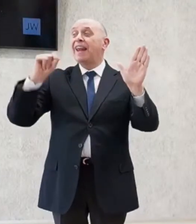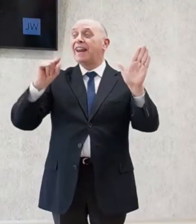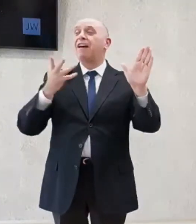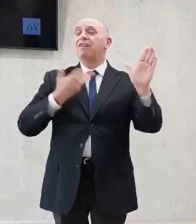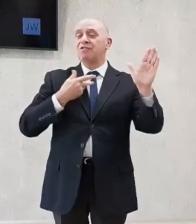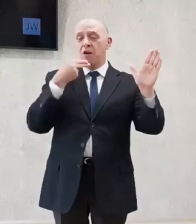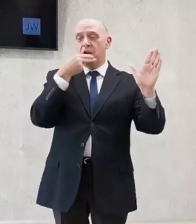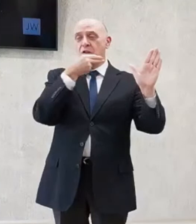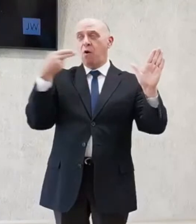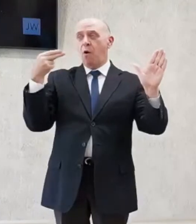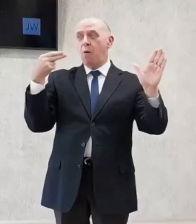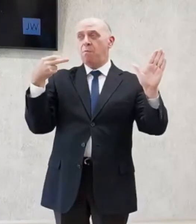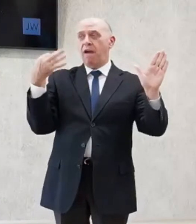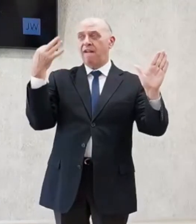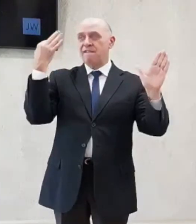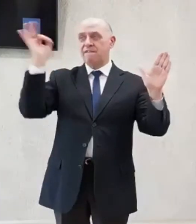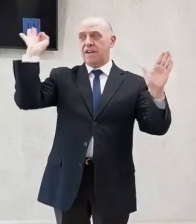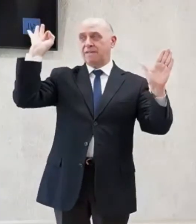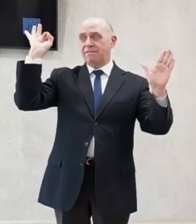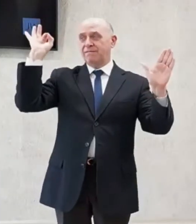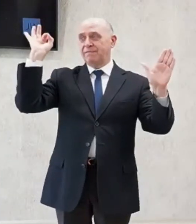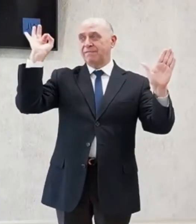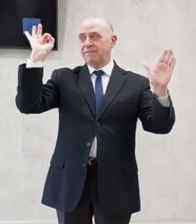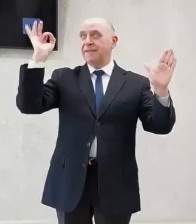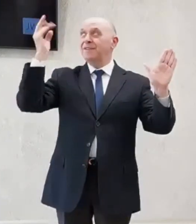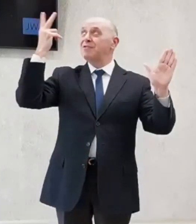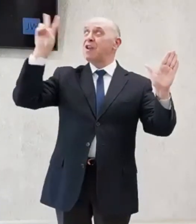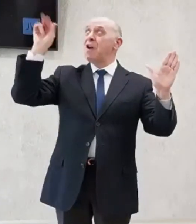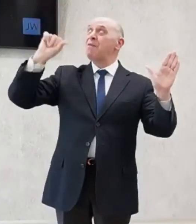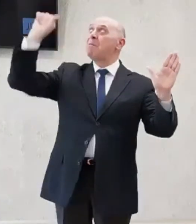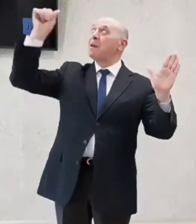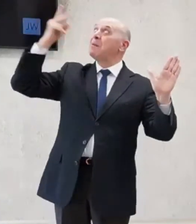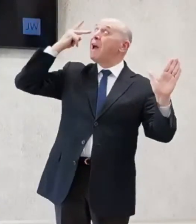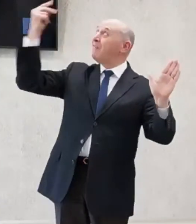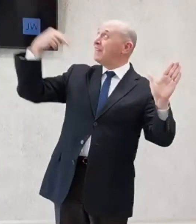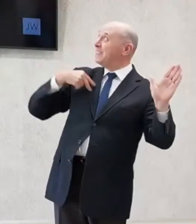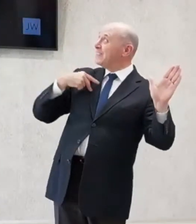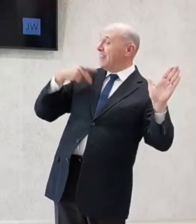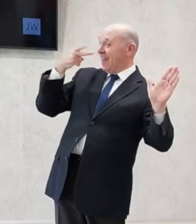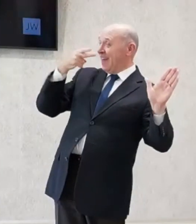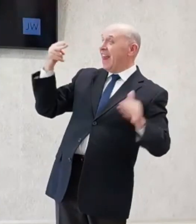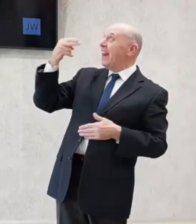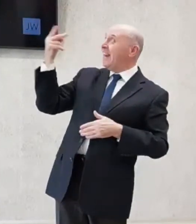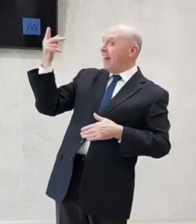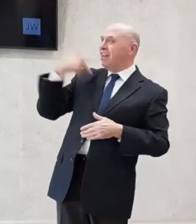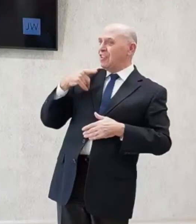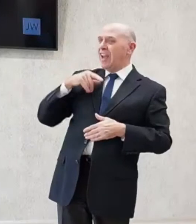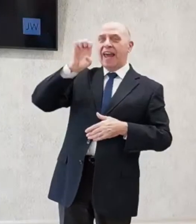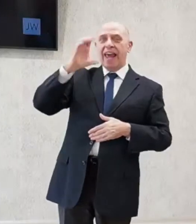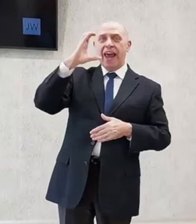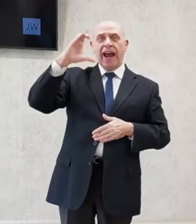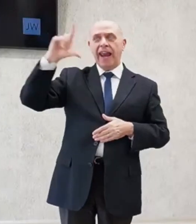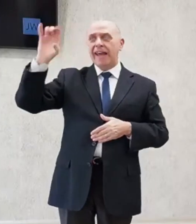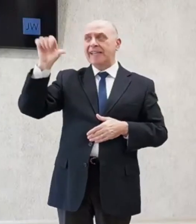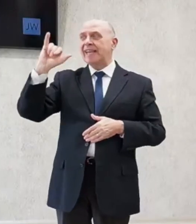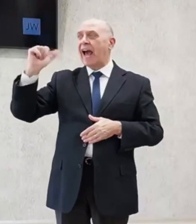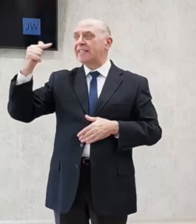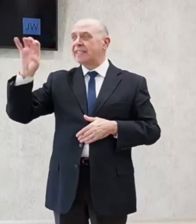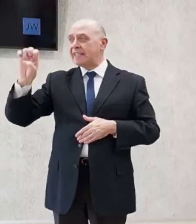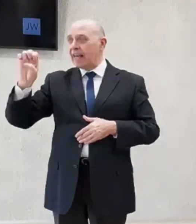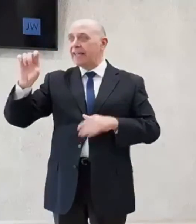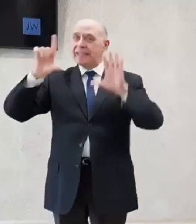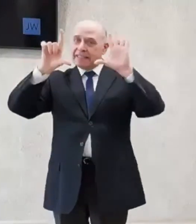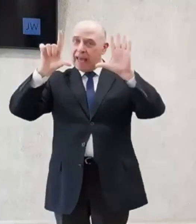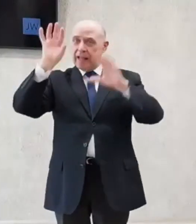in primo luogo verso il nostro creatore Geova Addio proprio come è scritto nel libro di ecclesiastico al capitolo 7 versetto 1